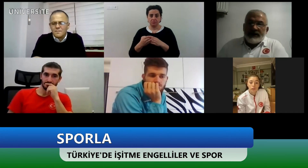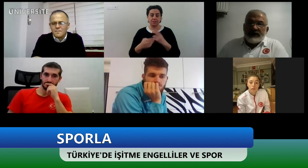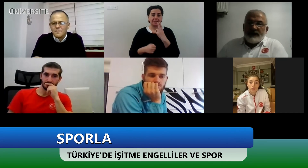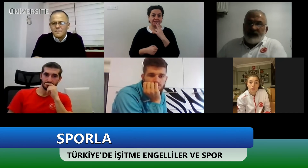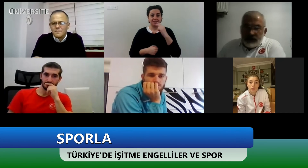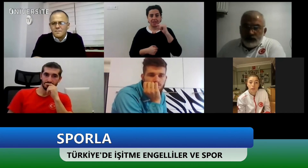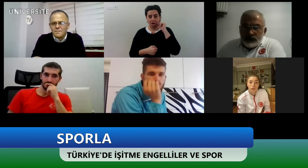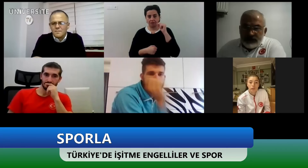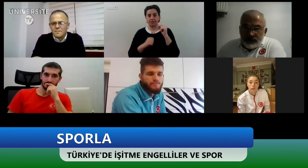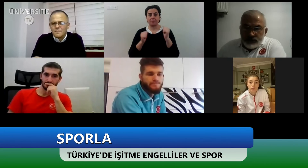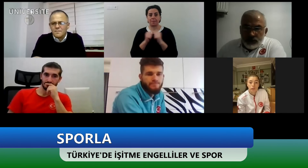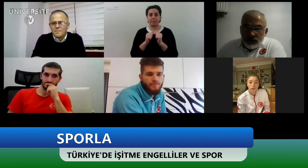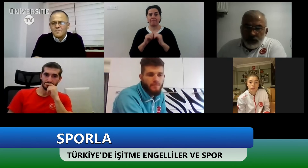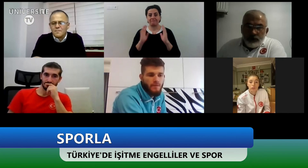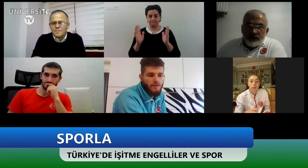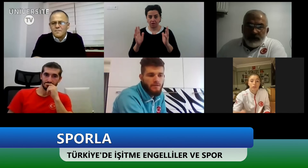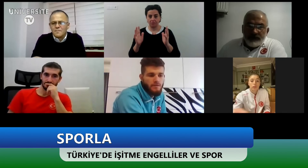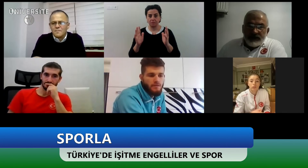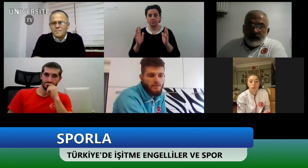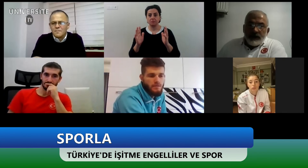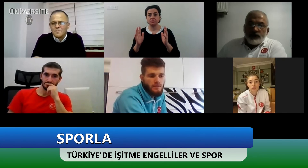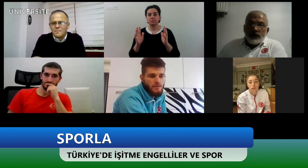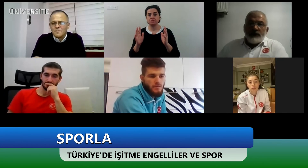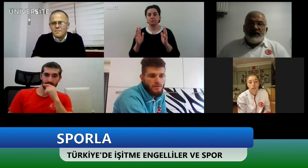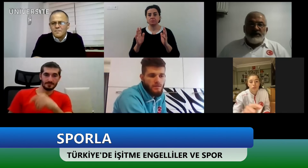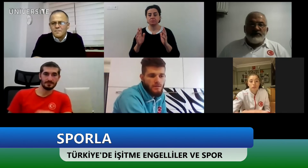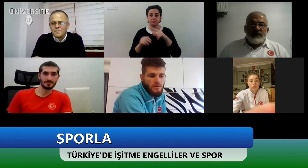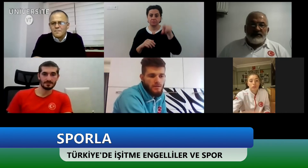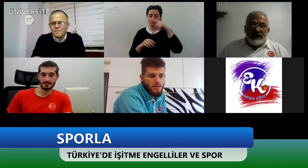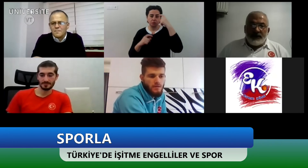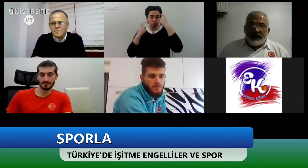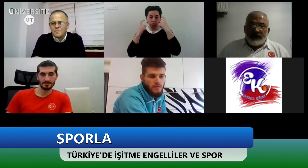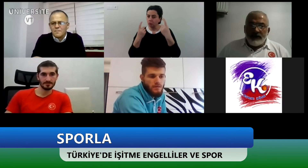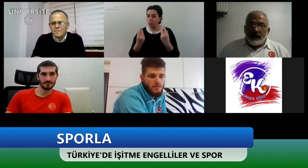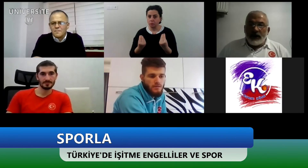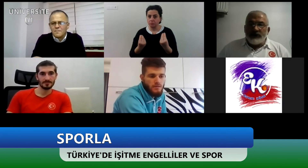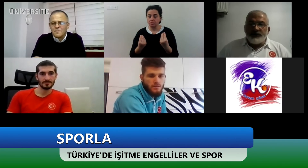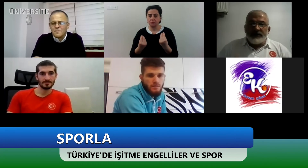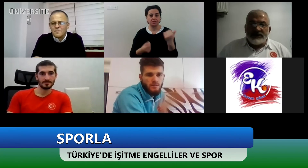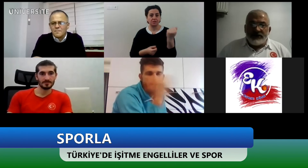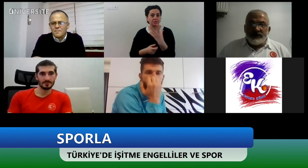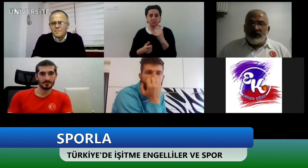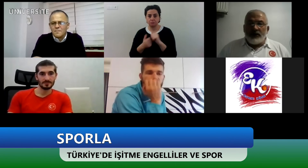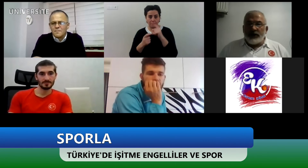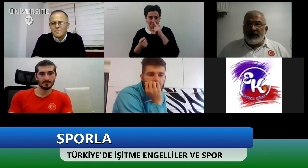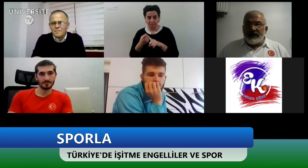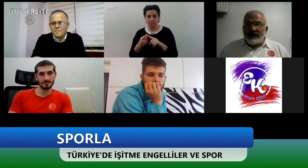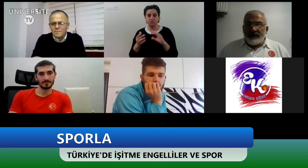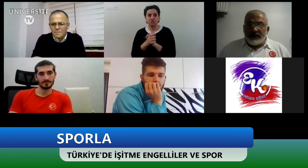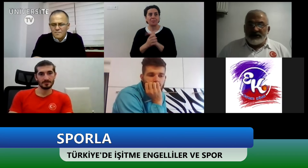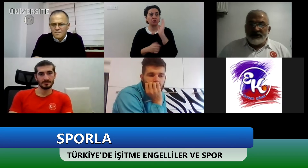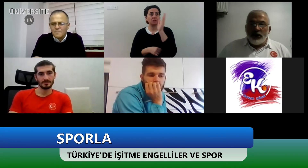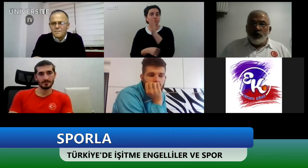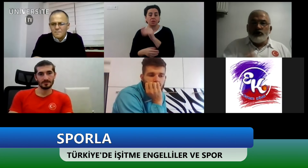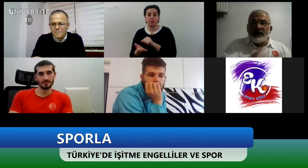bayan erkek faaliyet gösteriyoruz. Lütfen bir şöyle bir beyin jimnastiği yapalım. Kaç branşta bir şampiyonaya